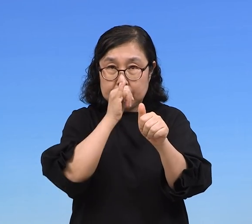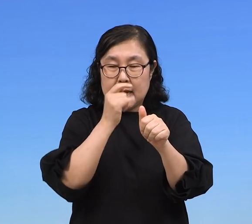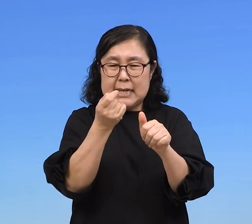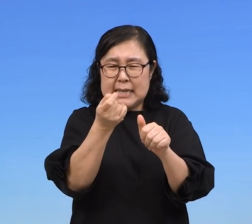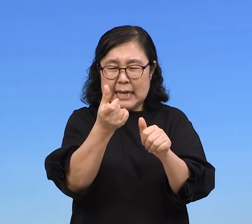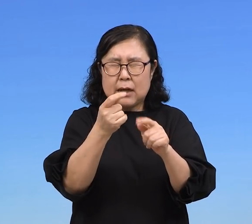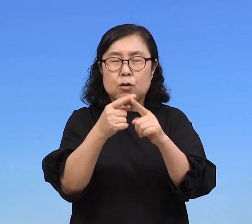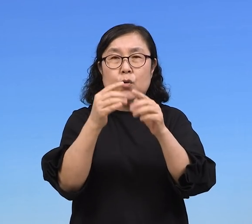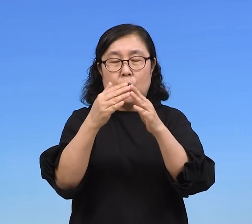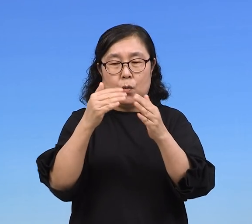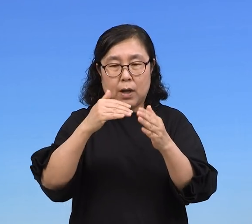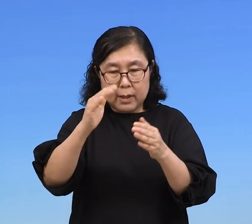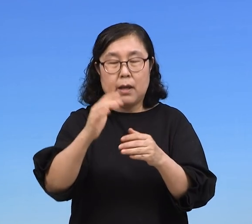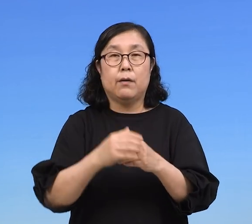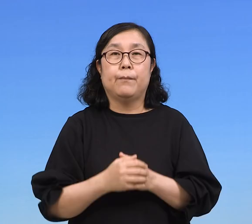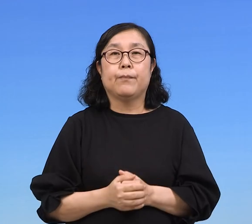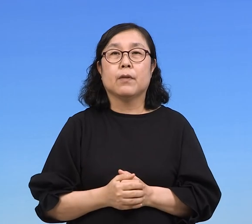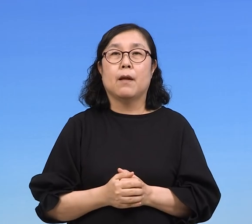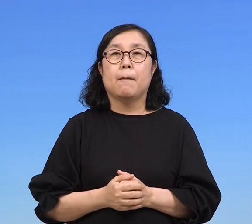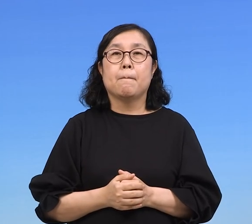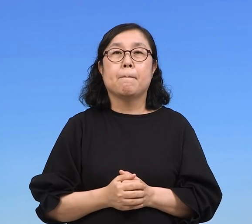들어주세요. 작은 교회로 가십시오.